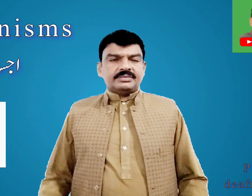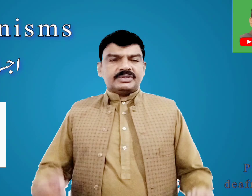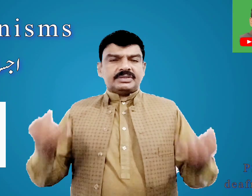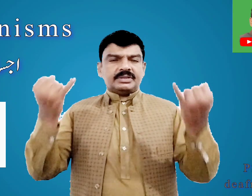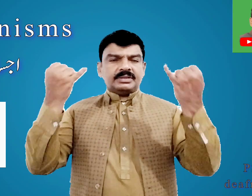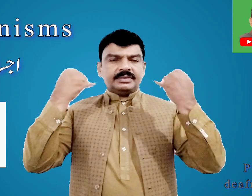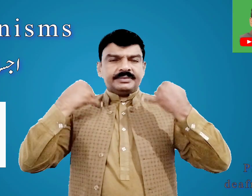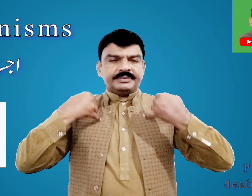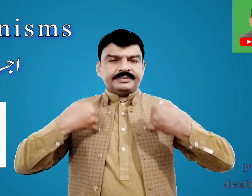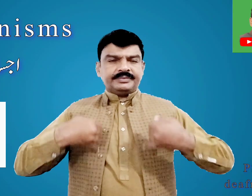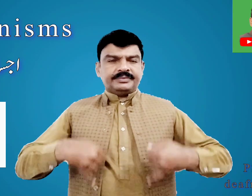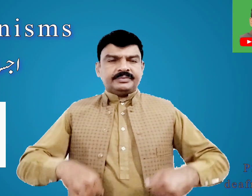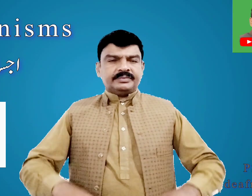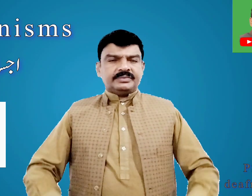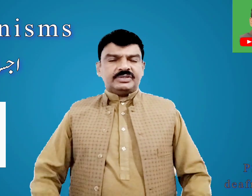organisms